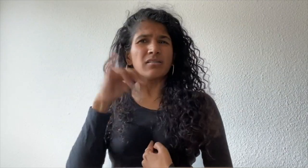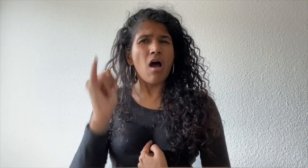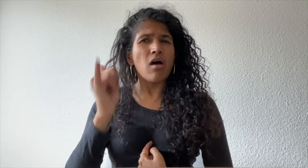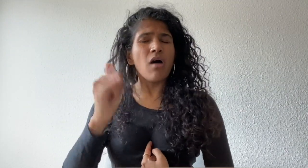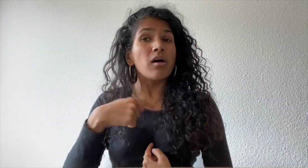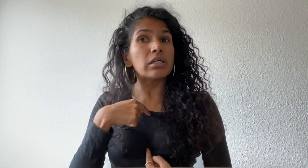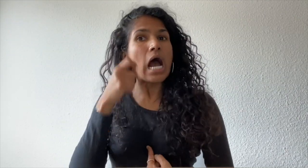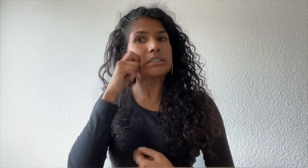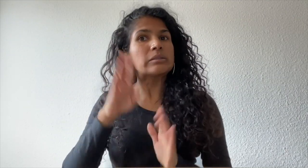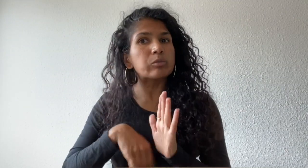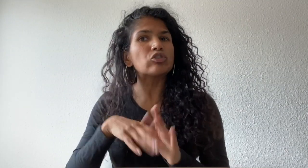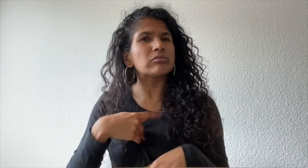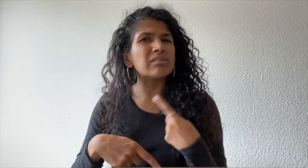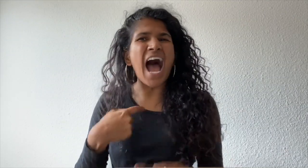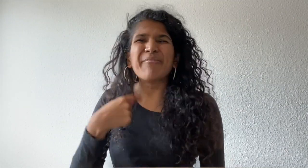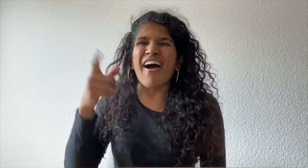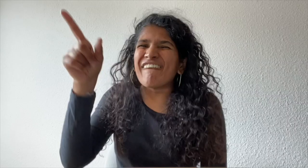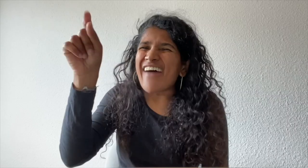sie keinerlei Diskriminierung ausgesetzt sind.